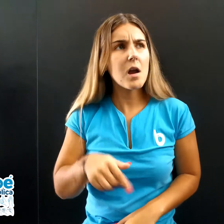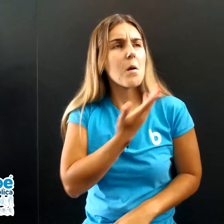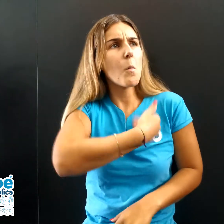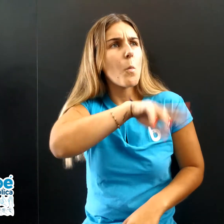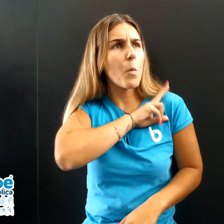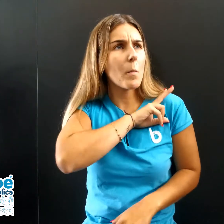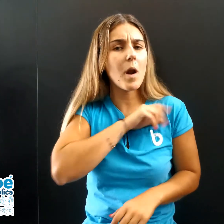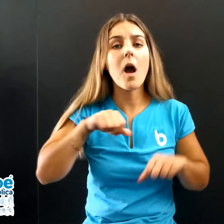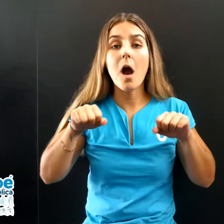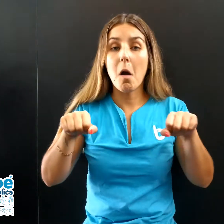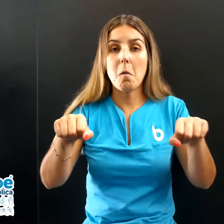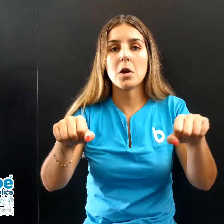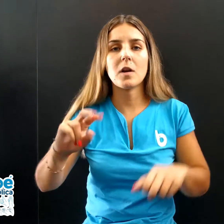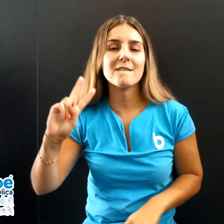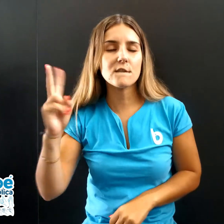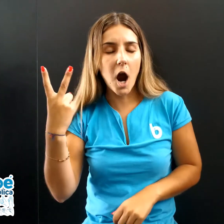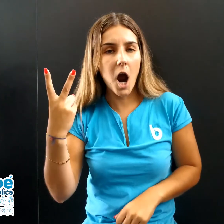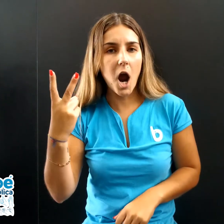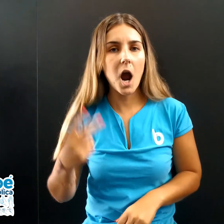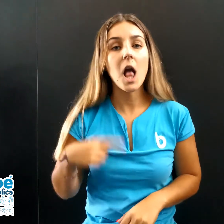Temos duas lojas físicas em Coimbra